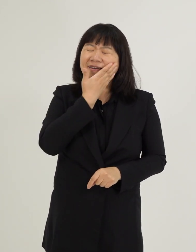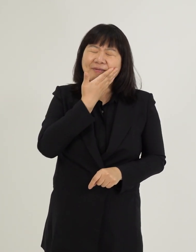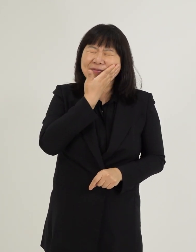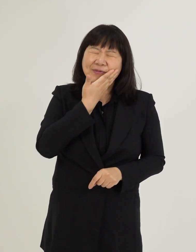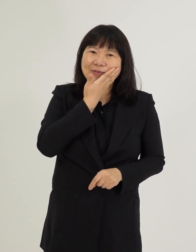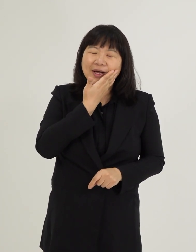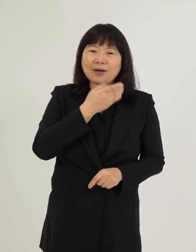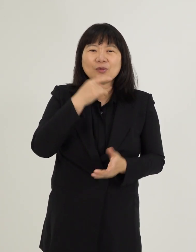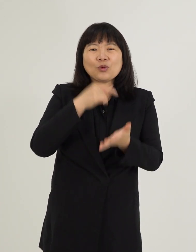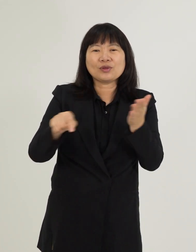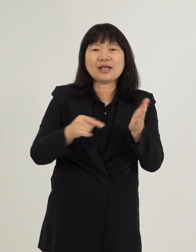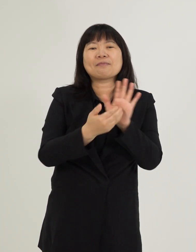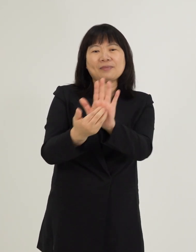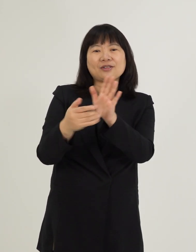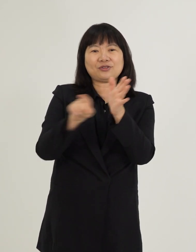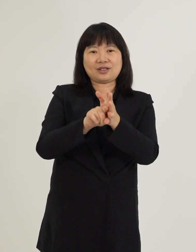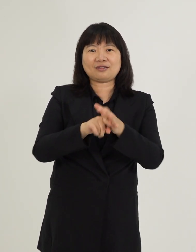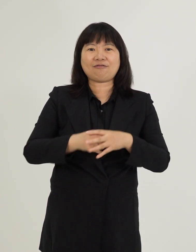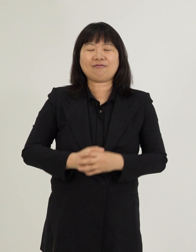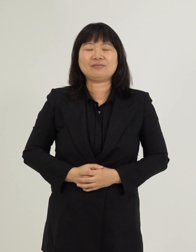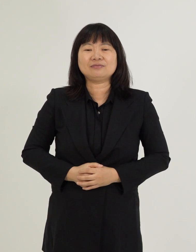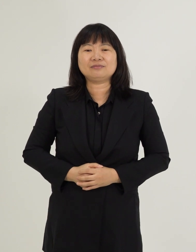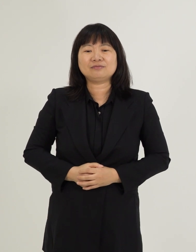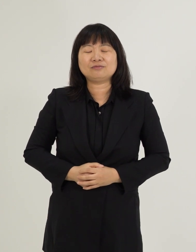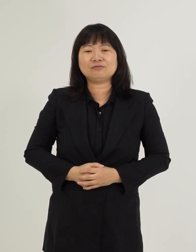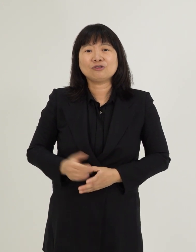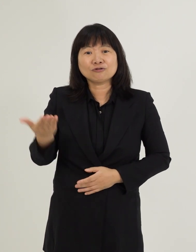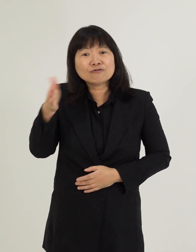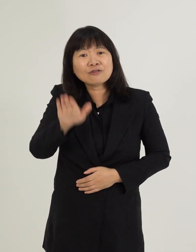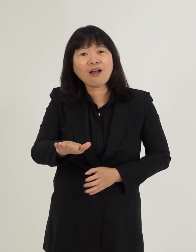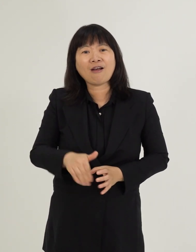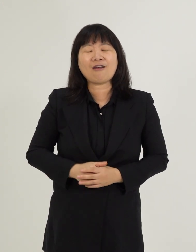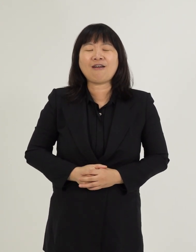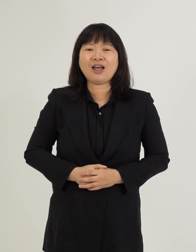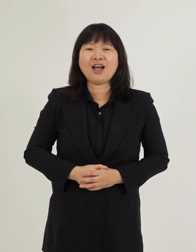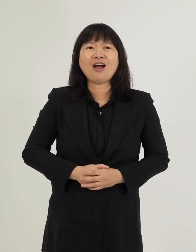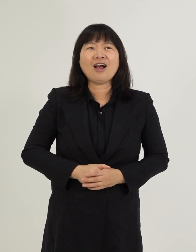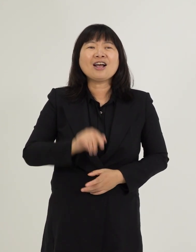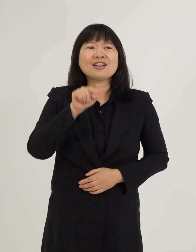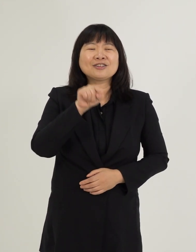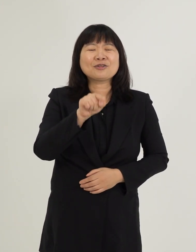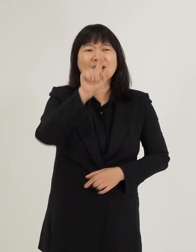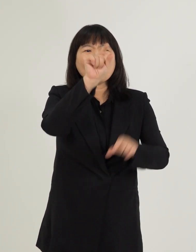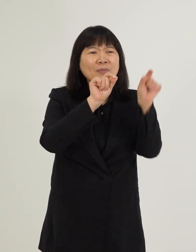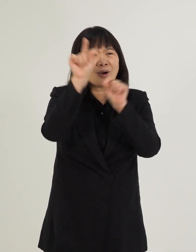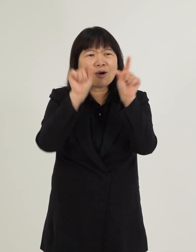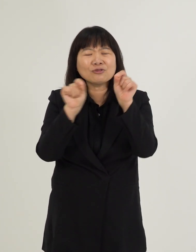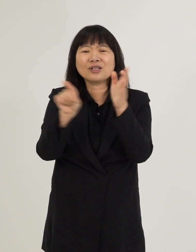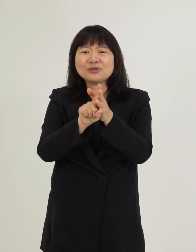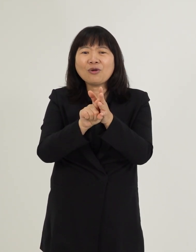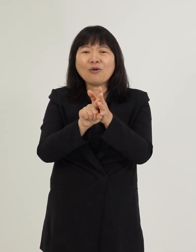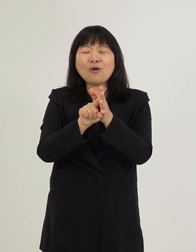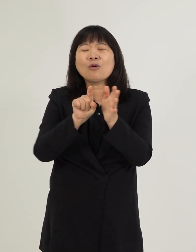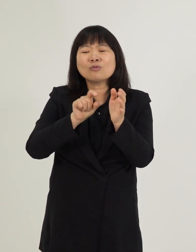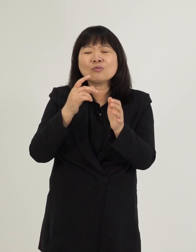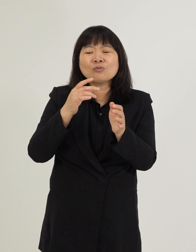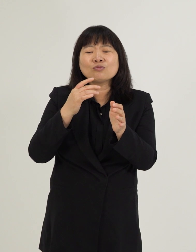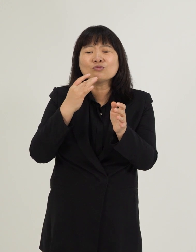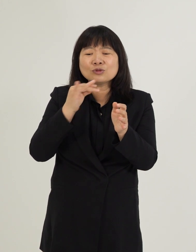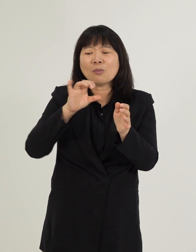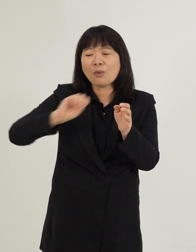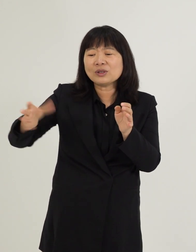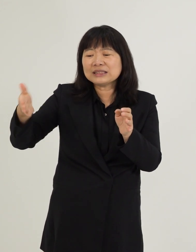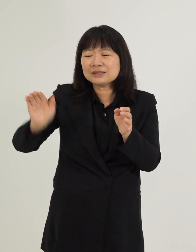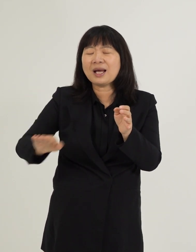하기 위해서. 근데 그 딸래 그래도 노동력이 필요하니까 또 인건비가 들어요. 그래서 이